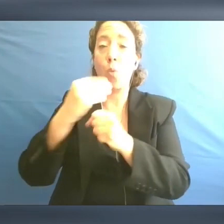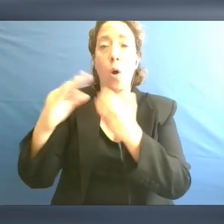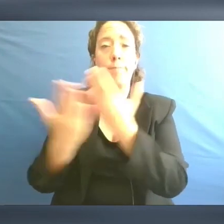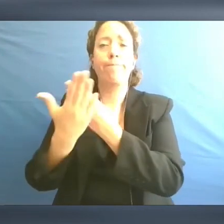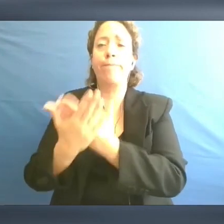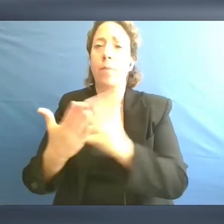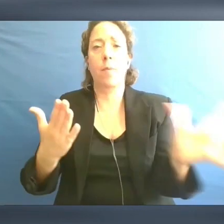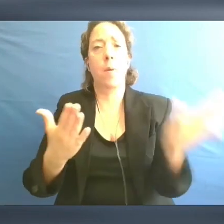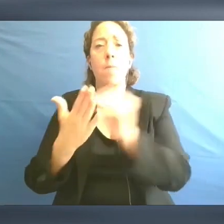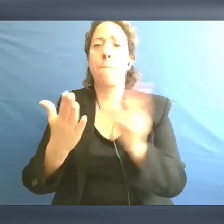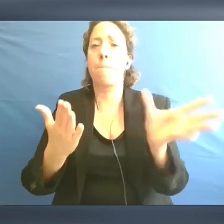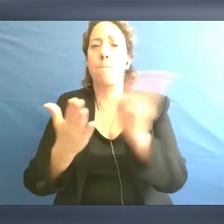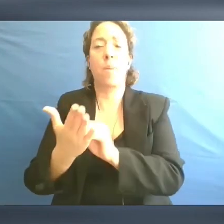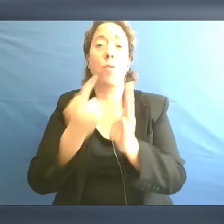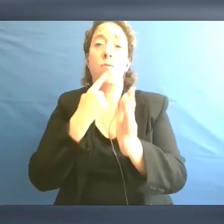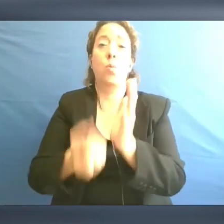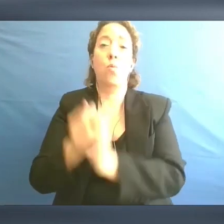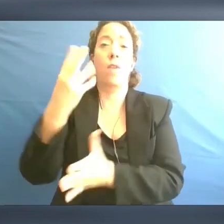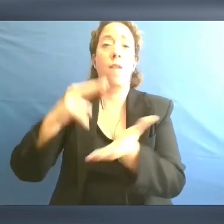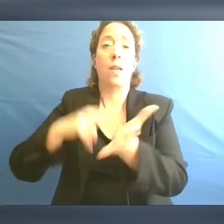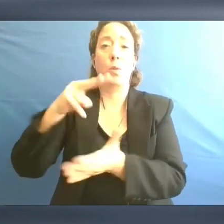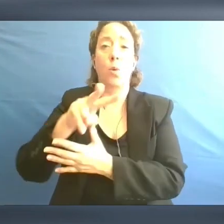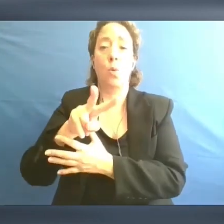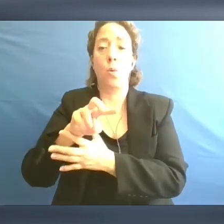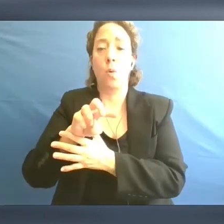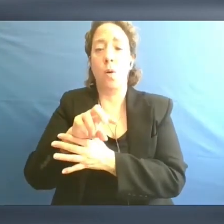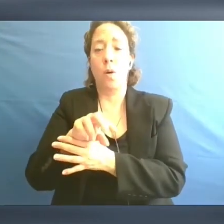de la nouvelle version de WCAG.